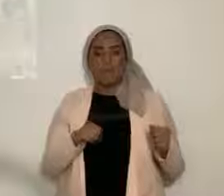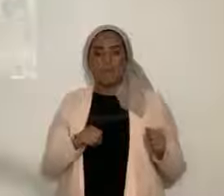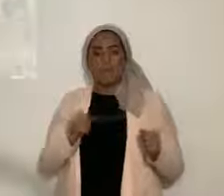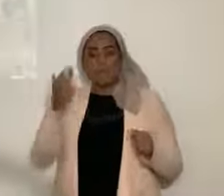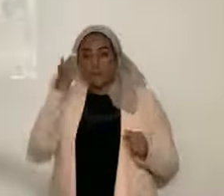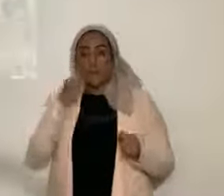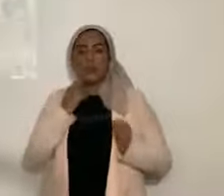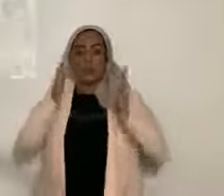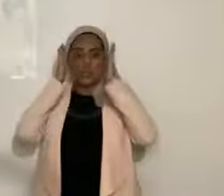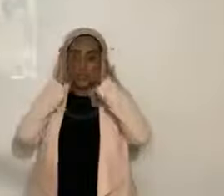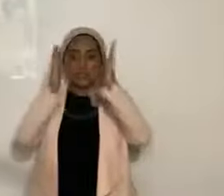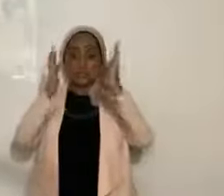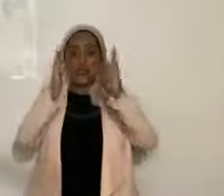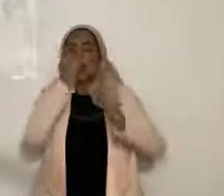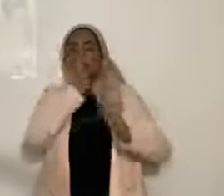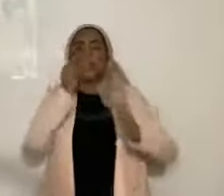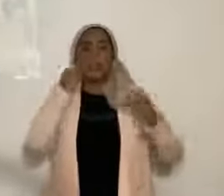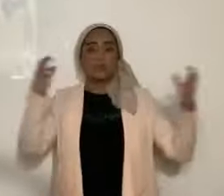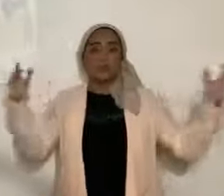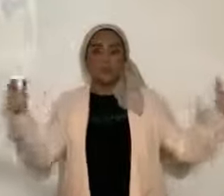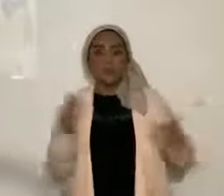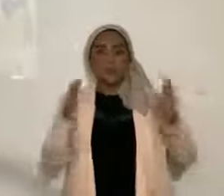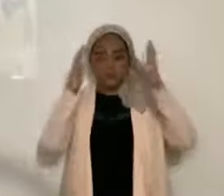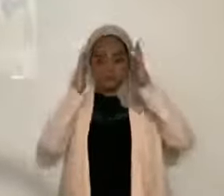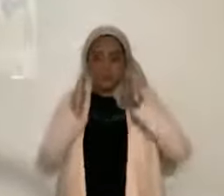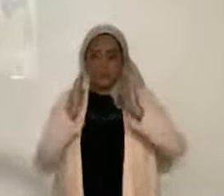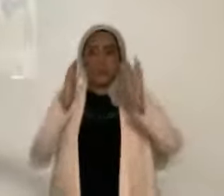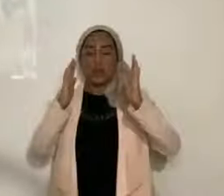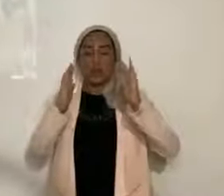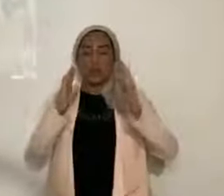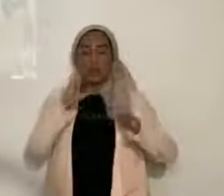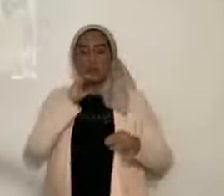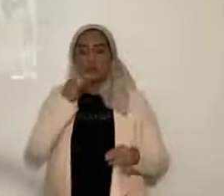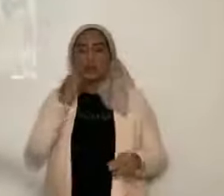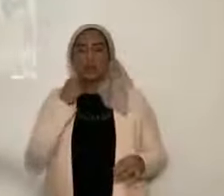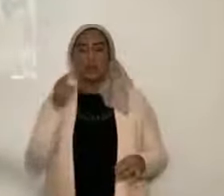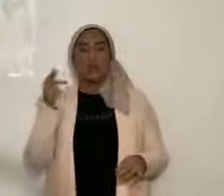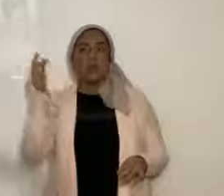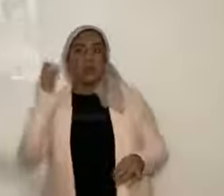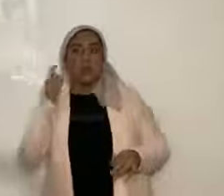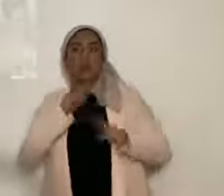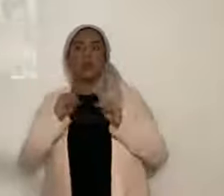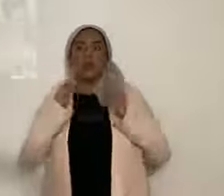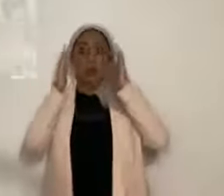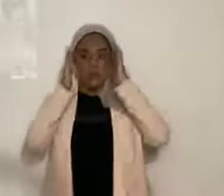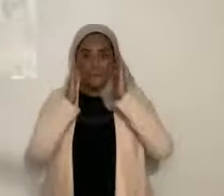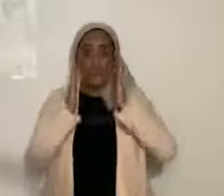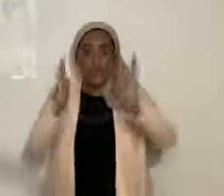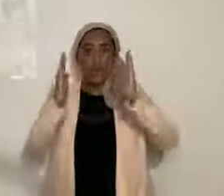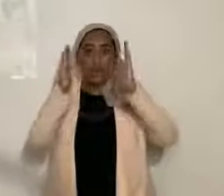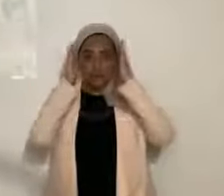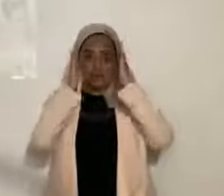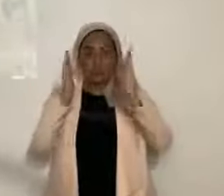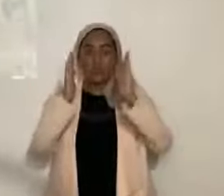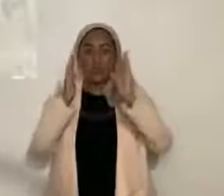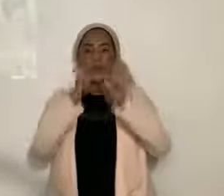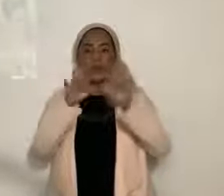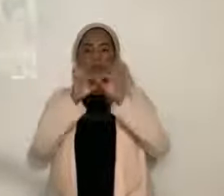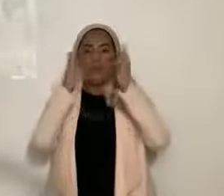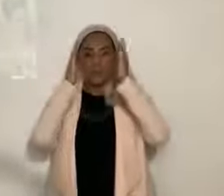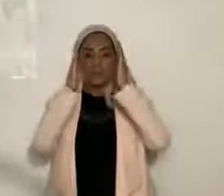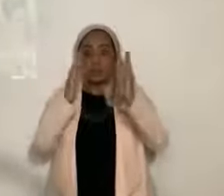dice, Shema Israel, escucha Israel. No dice, oye Israel, escucha Shema,